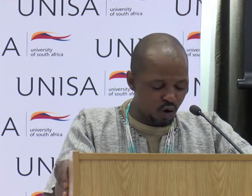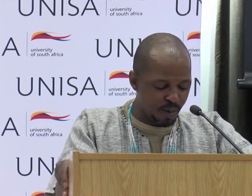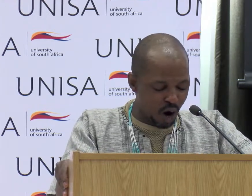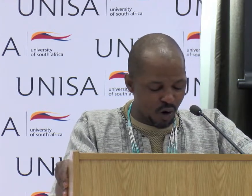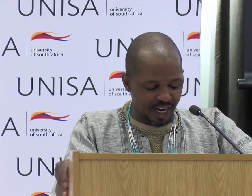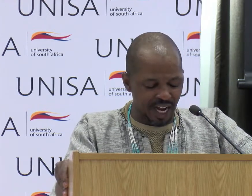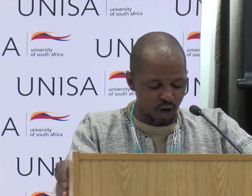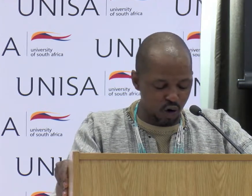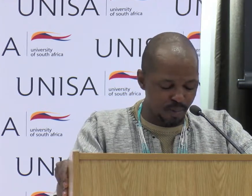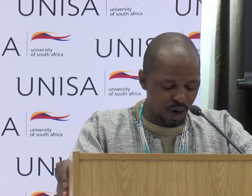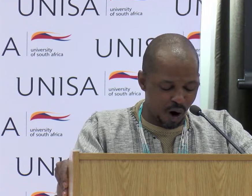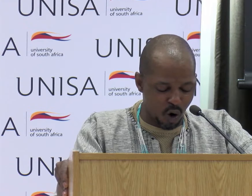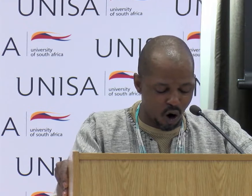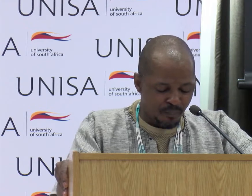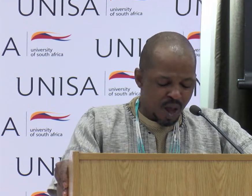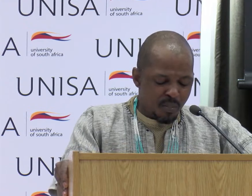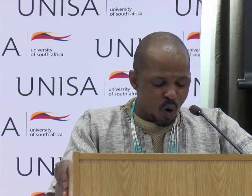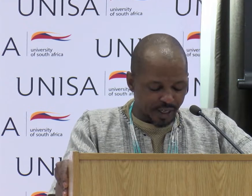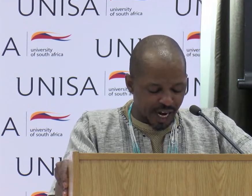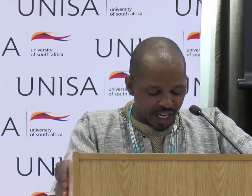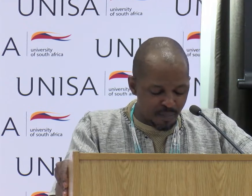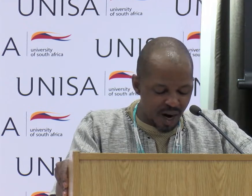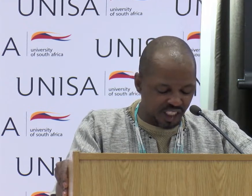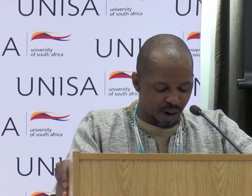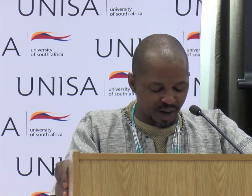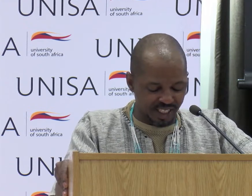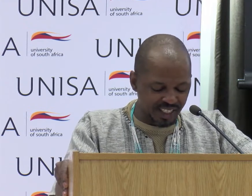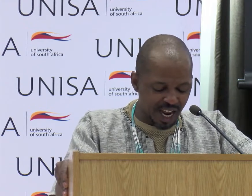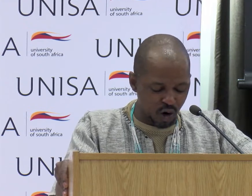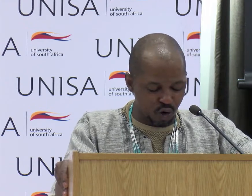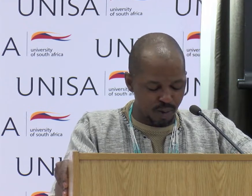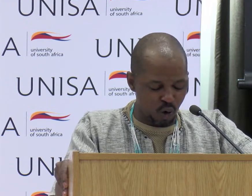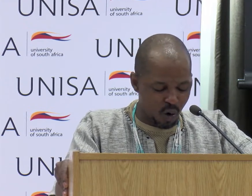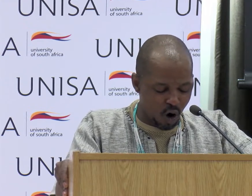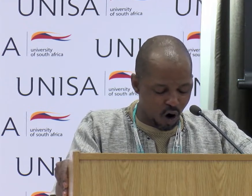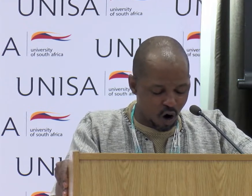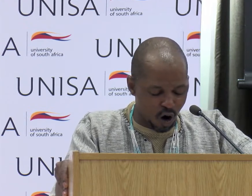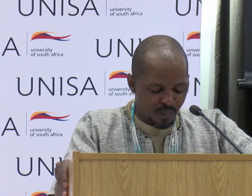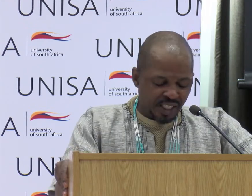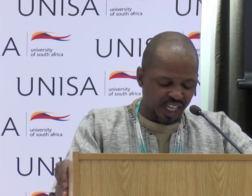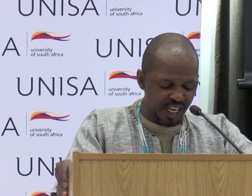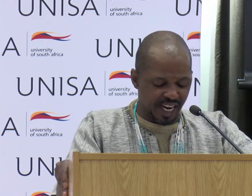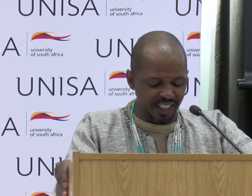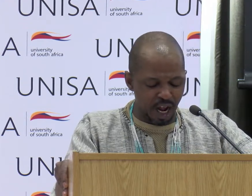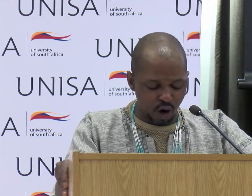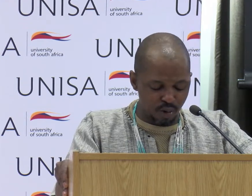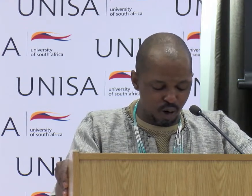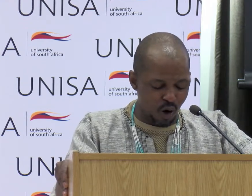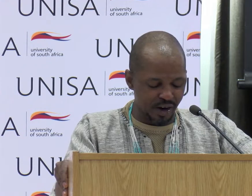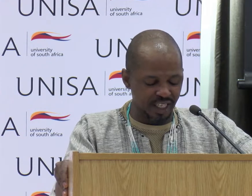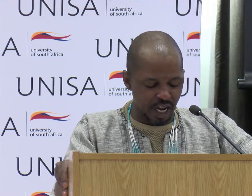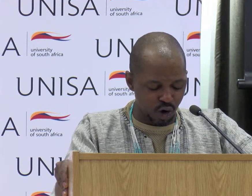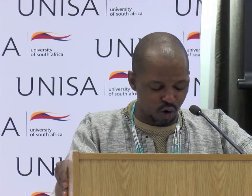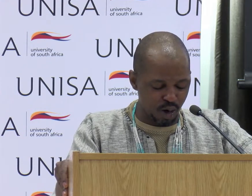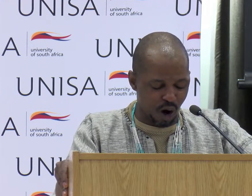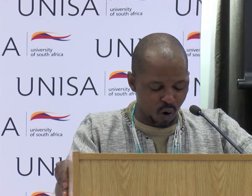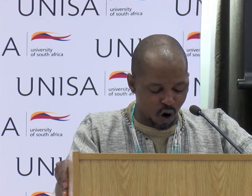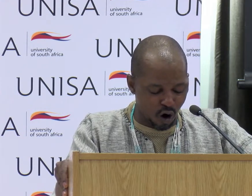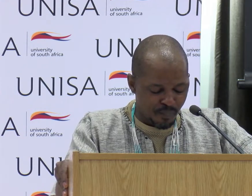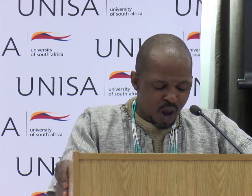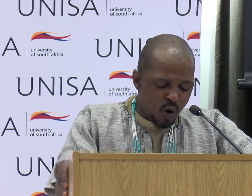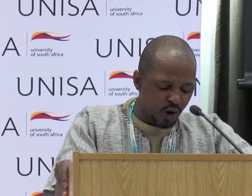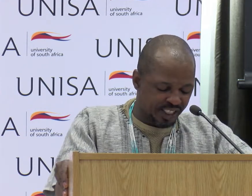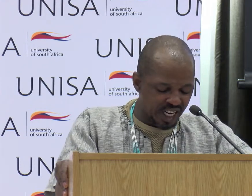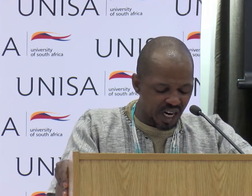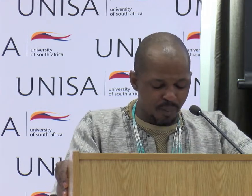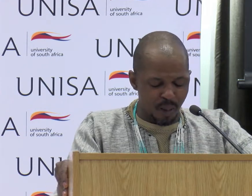ngenxa yolwimi lwawo, ngenxa yolwimi lwawo. Bukela amajamani ngenxa yolwimi lwawo, thini ngenxa yolwimi lwawo, ngenxa yolwimi